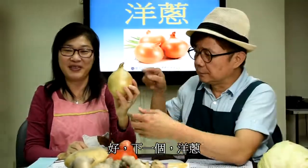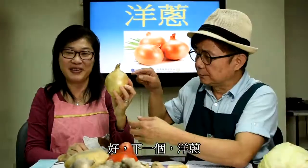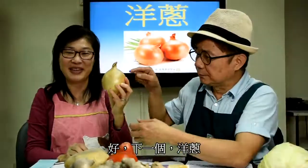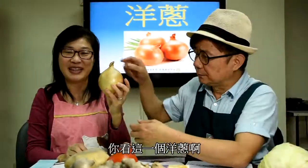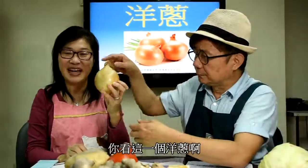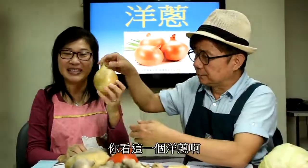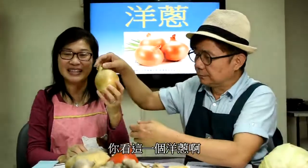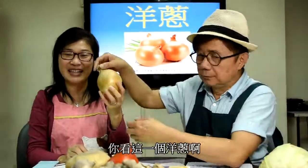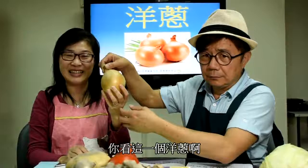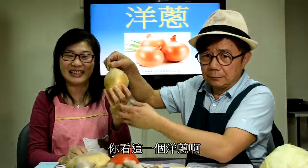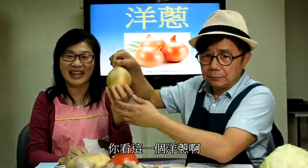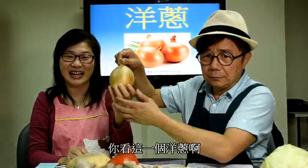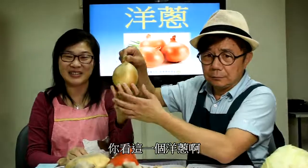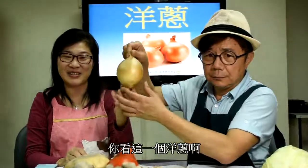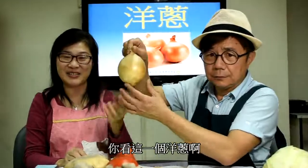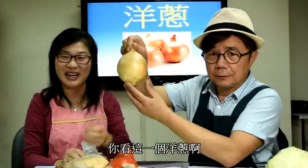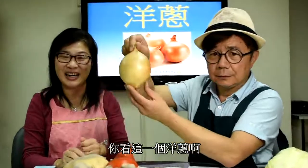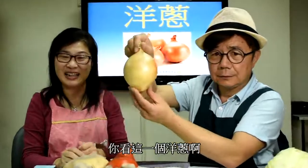你看这一个洋葱啊，